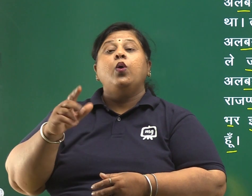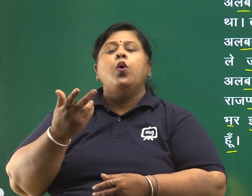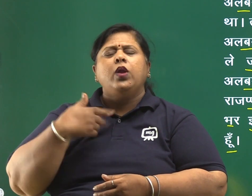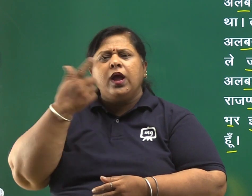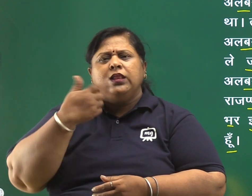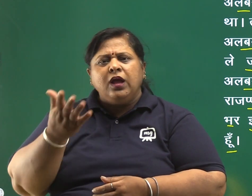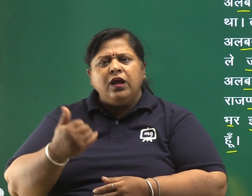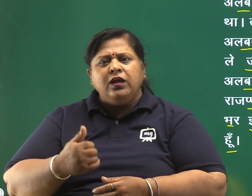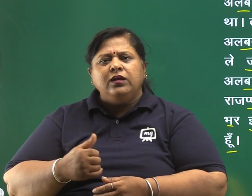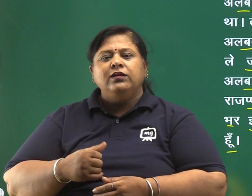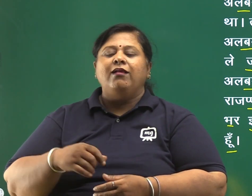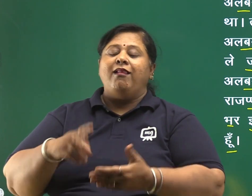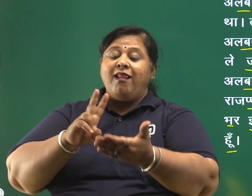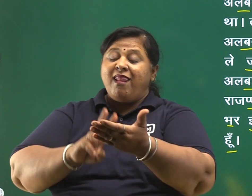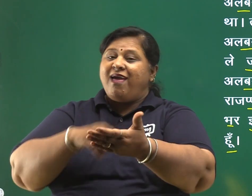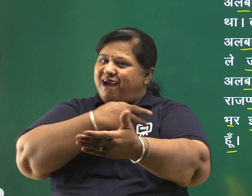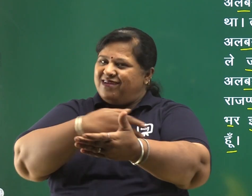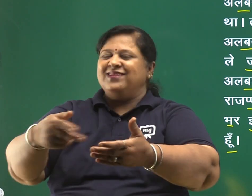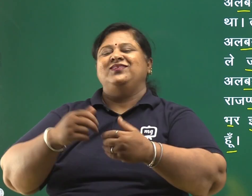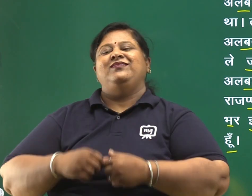था? नागराजन।